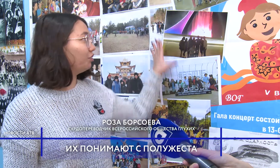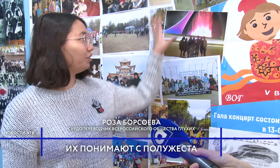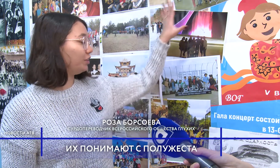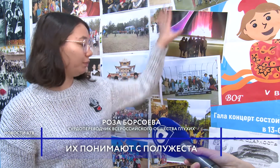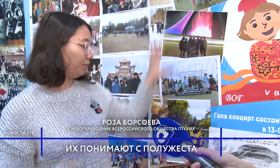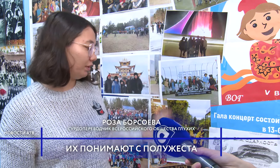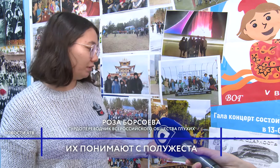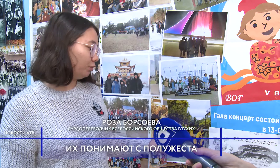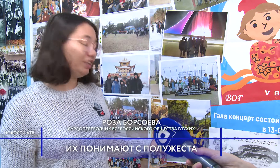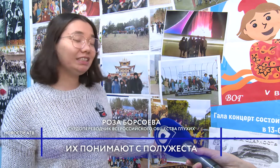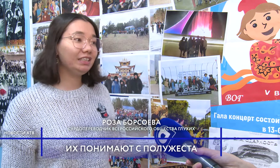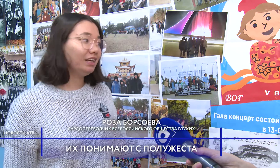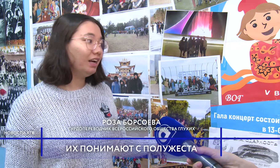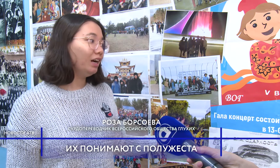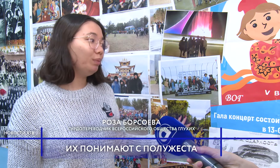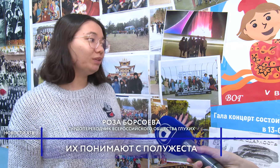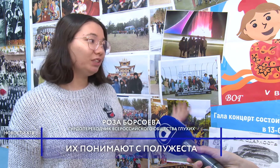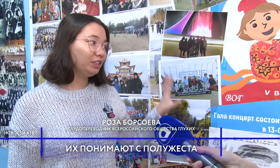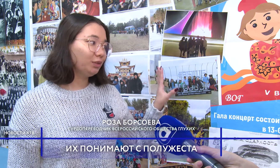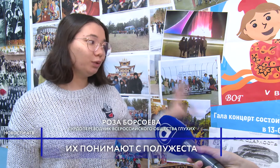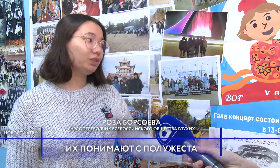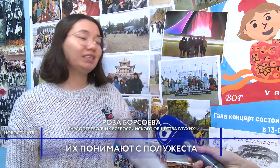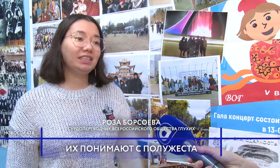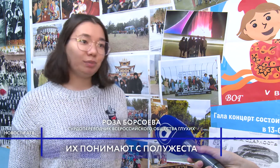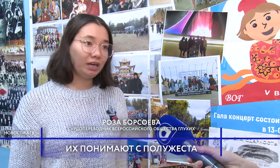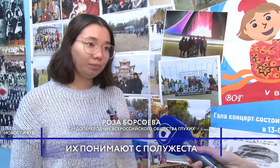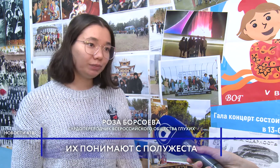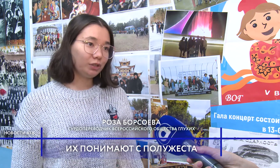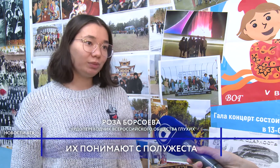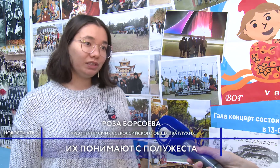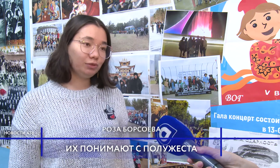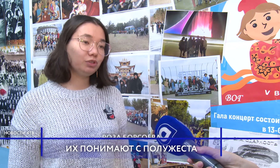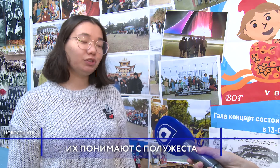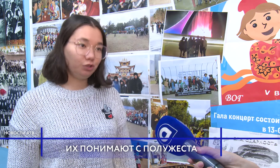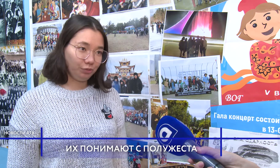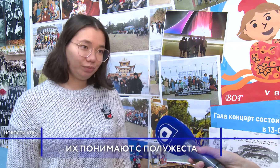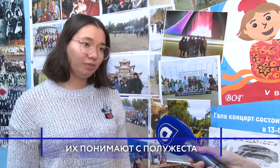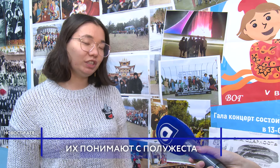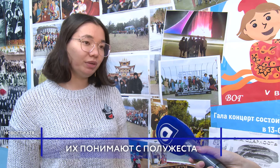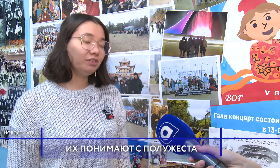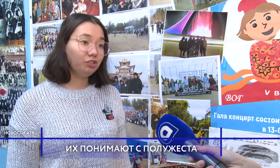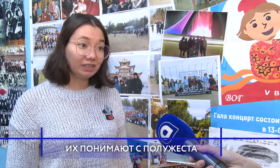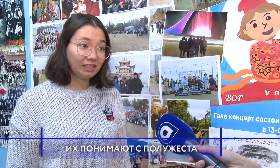наши участники 5-го Всероссийского конкурса концертных программ, который проходил в городе Сочи в октябре 2019